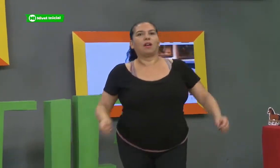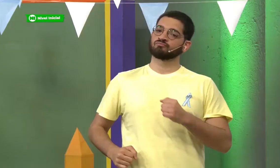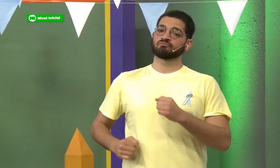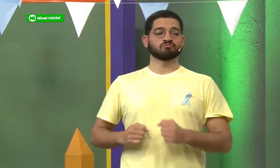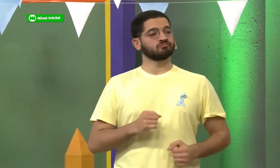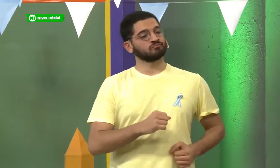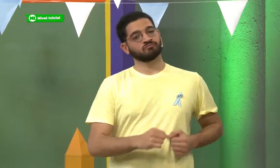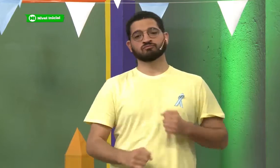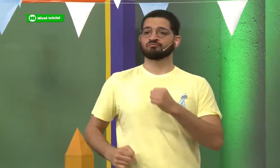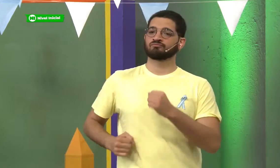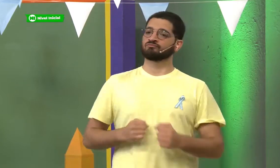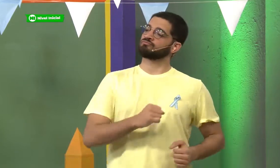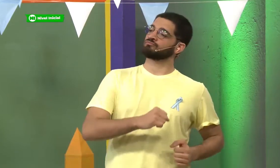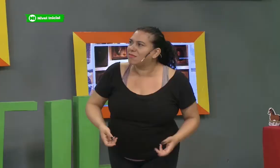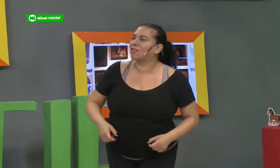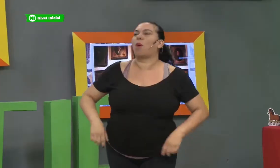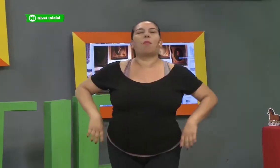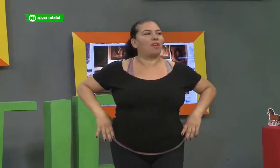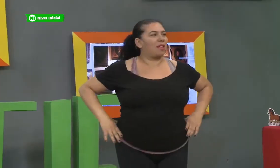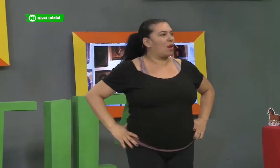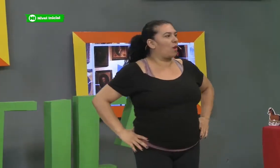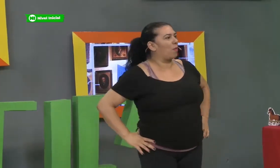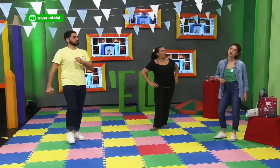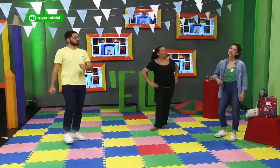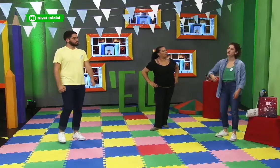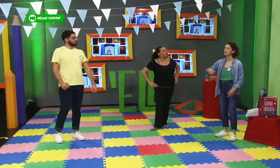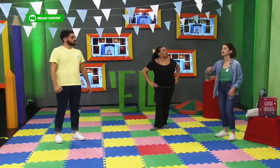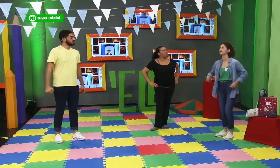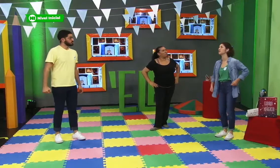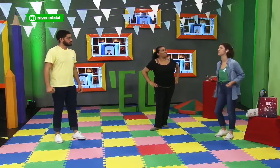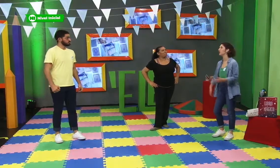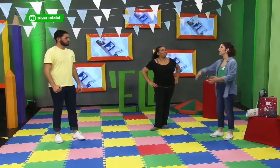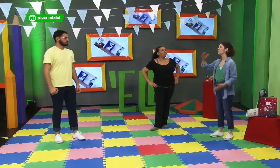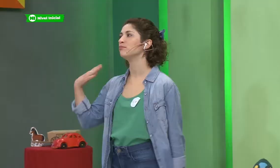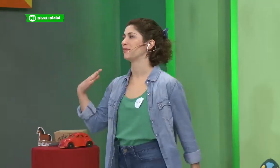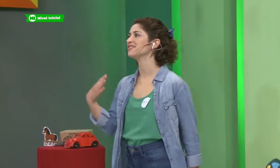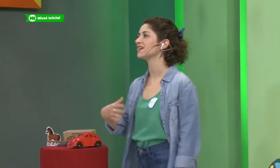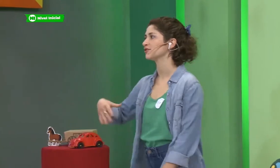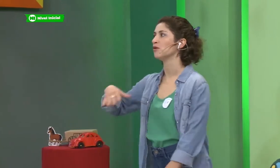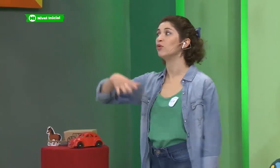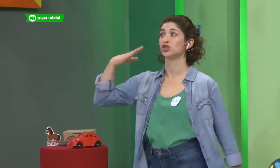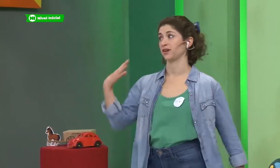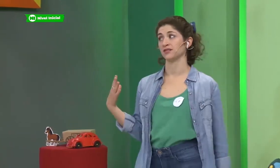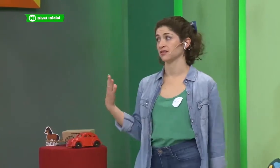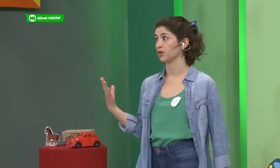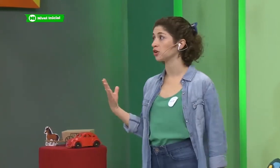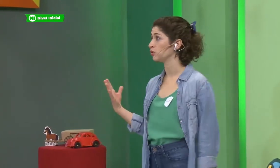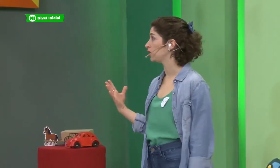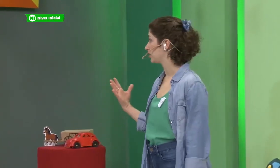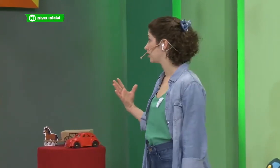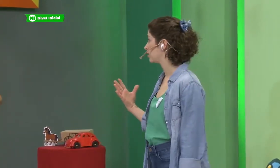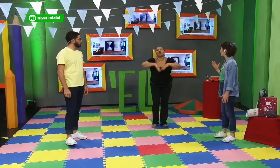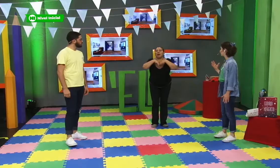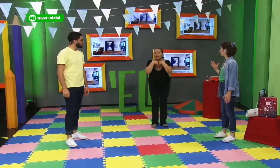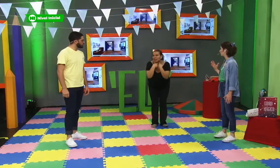como. ¿Vamos o cómo podría estar el cuerpo? Claro, eso va a ser como... Me parece que eso es mucho más cansador, más